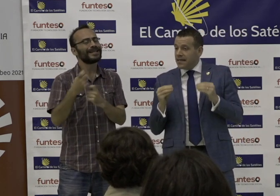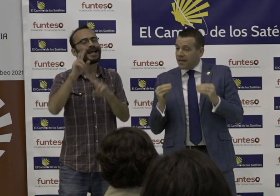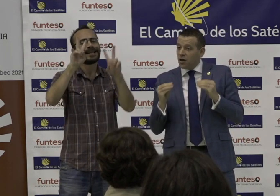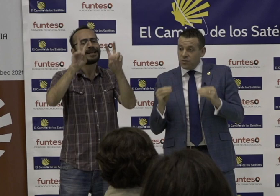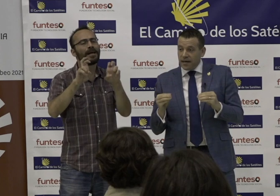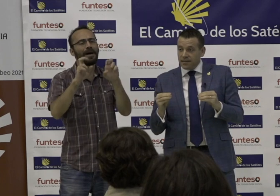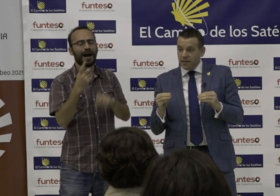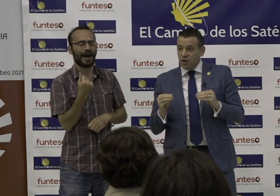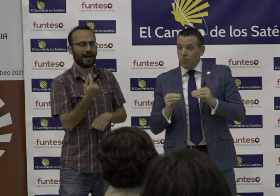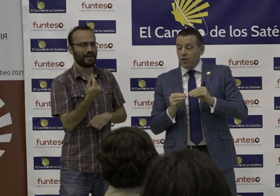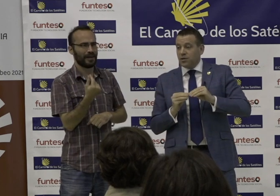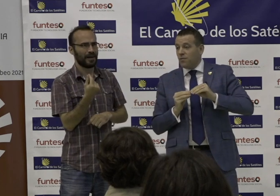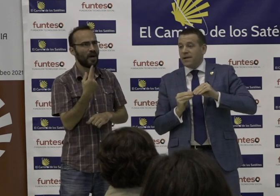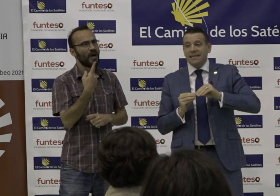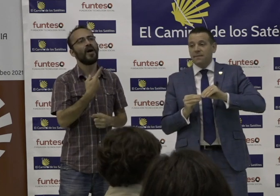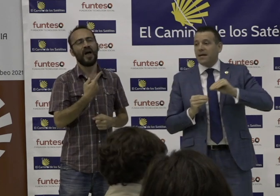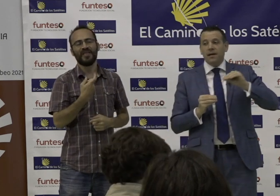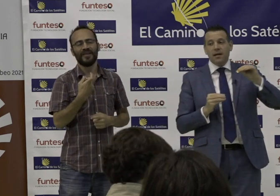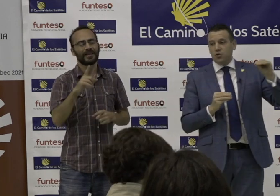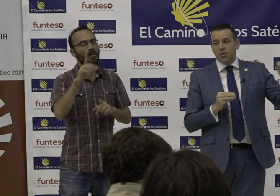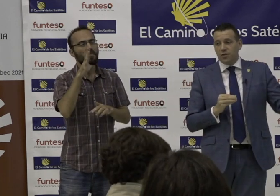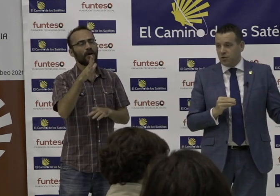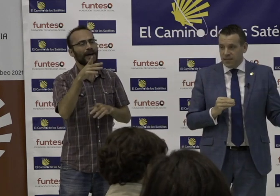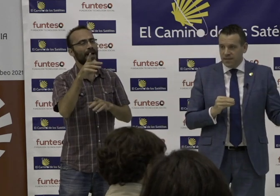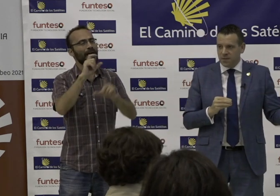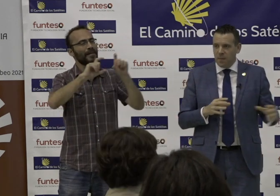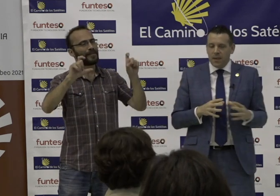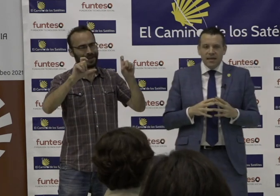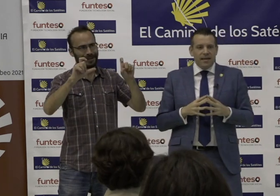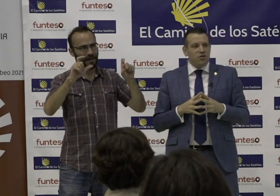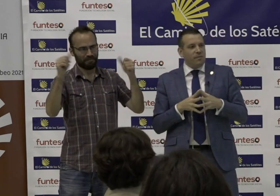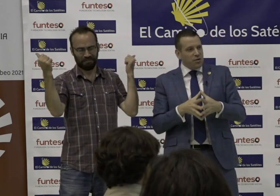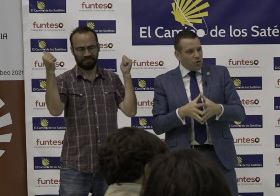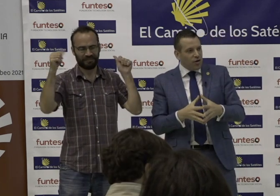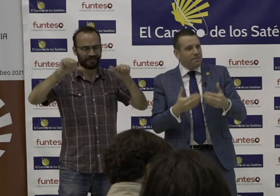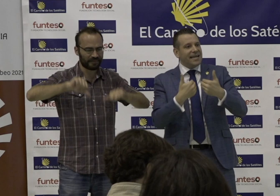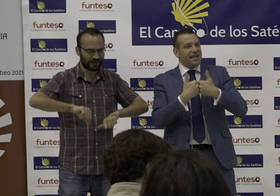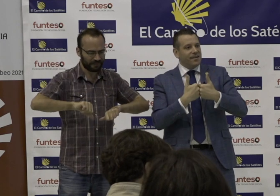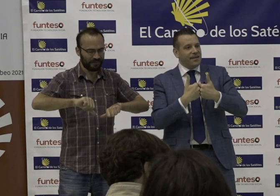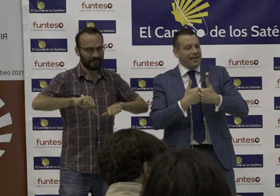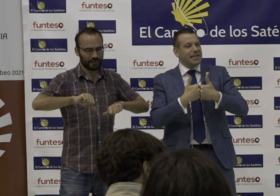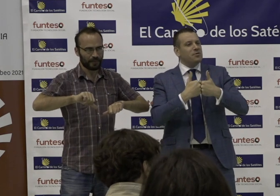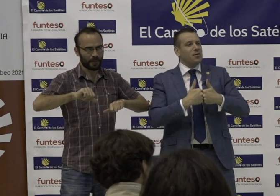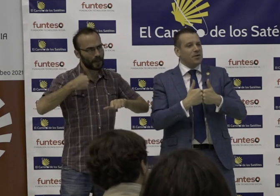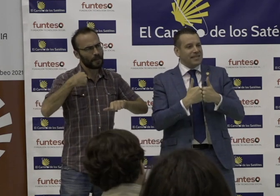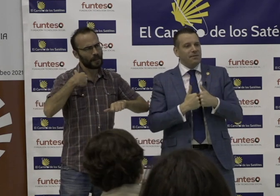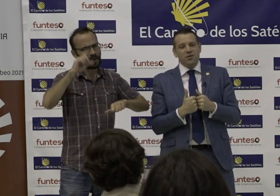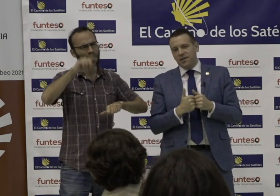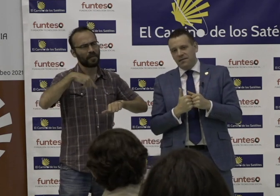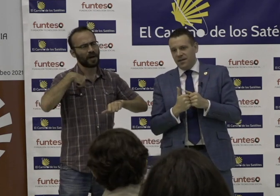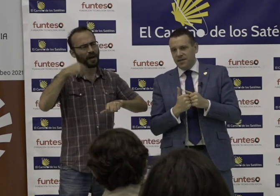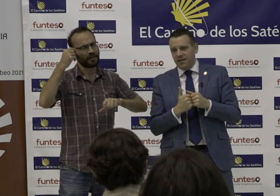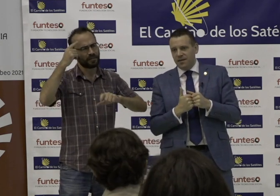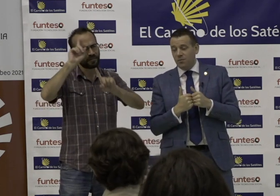y tenían que encontrarse porque su empresa iba a quebrar en los próximos meses. Eso me ayudó a mí a analizar en qué situación estaba